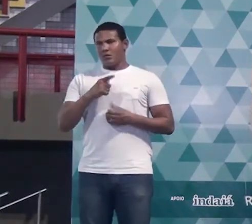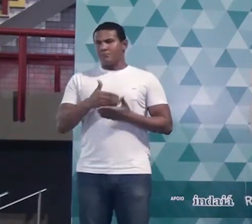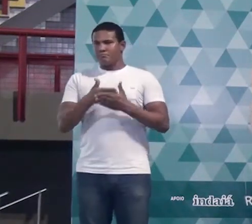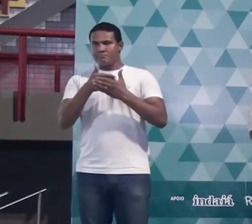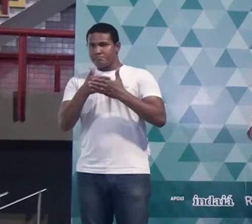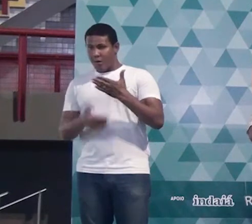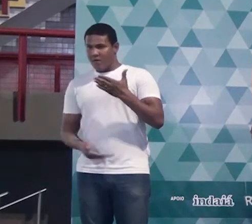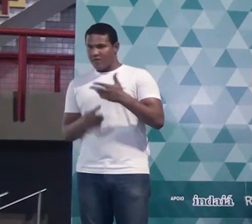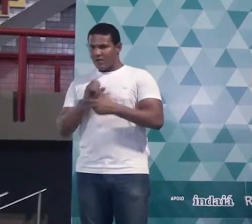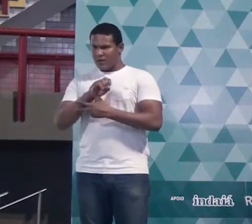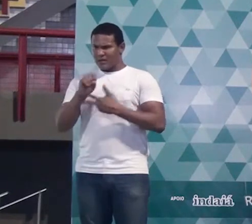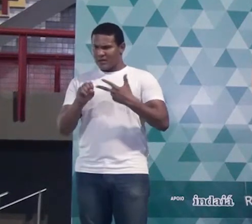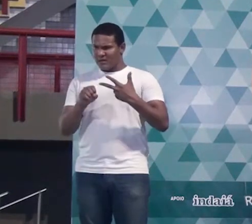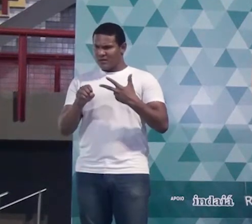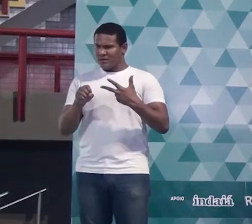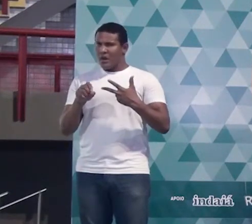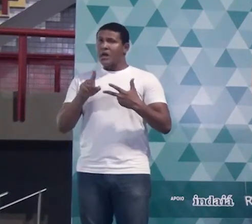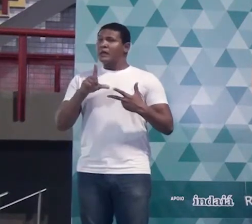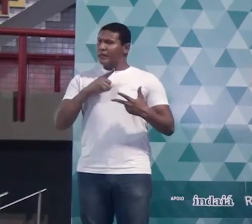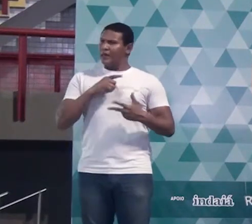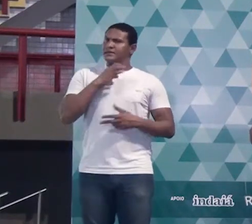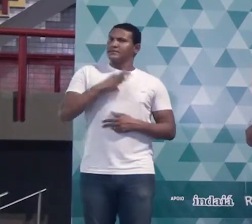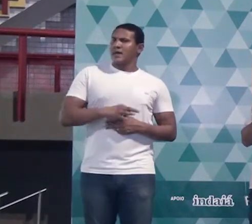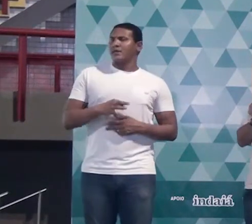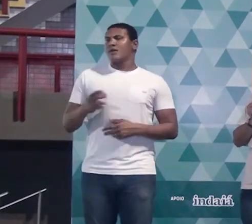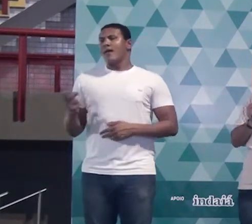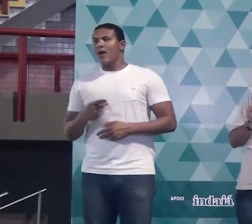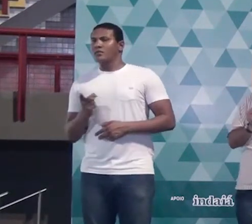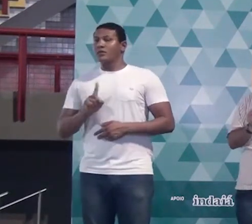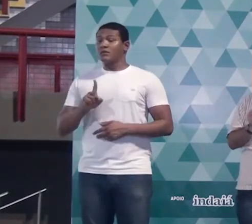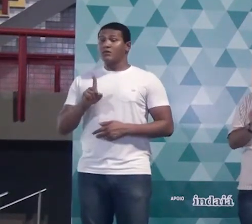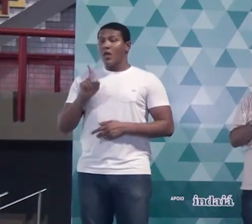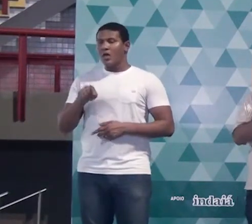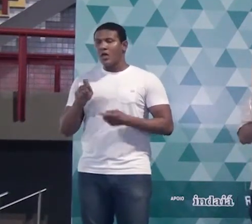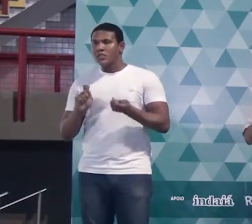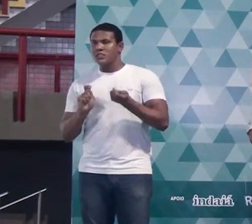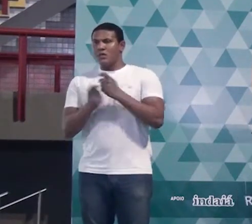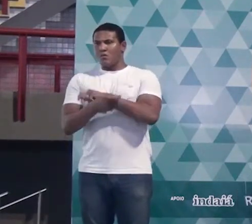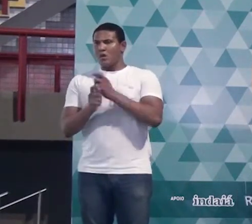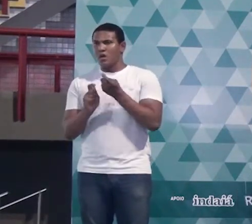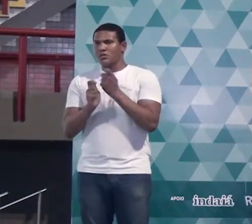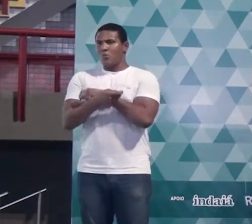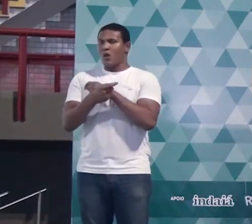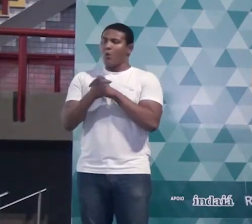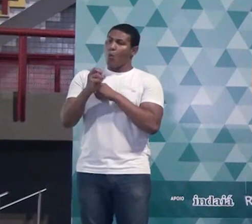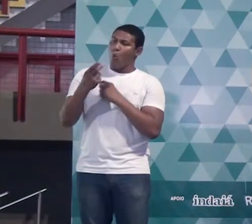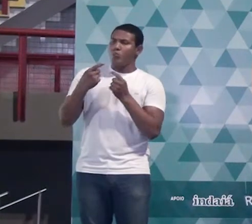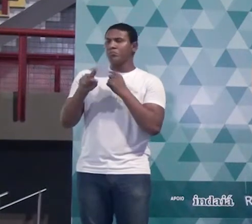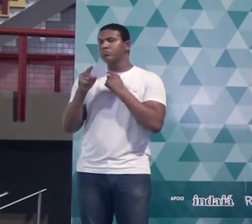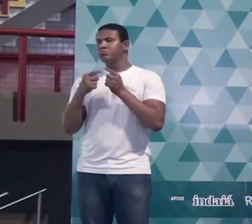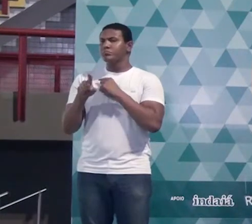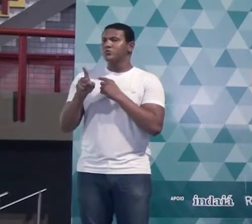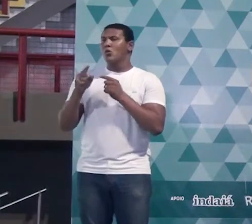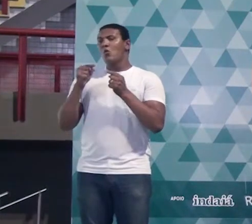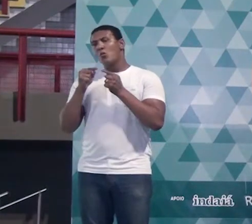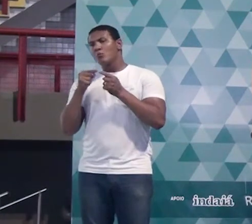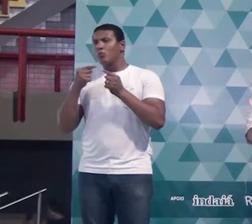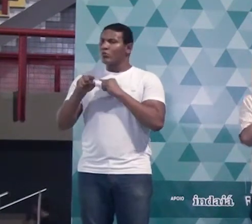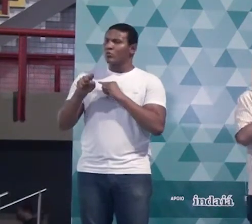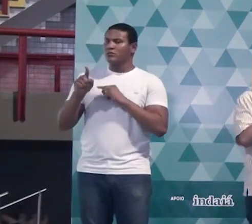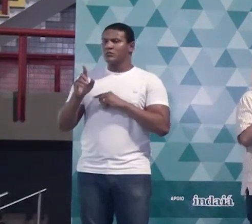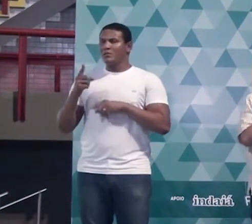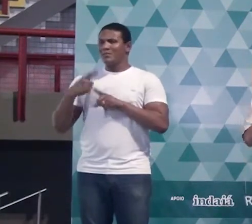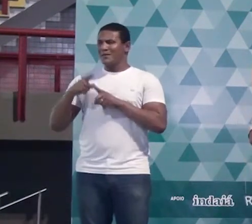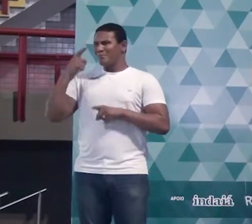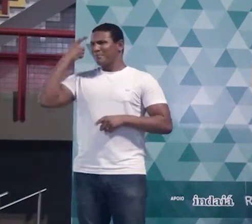trabalha tanto com a ideia de certo e errado? Se trabalha muito com a ideia de adequação e inadequação? Porque tem muita